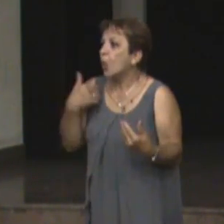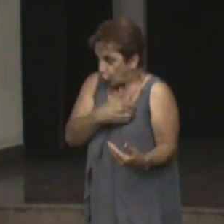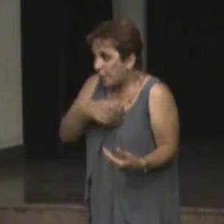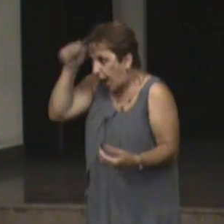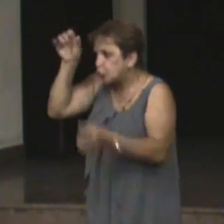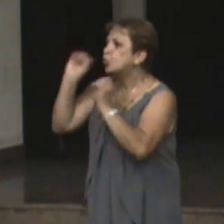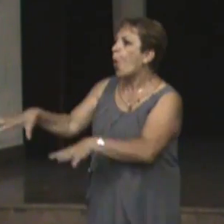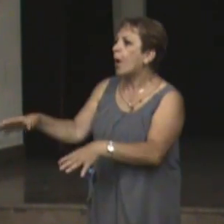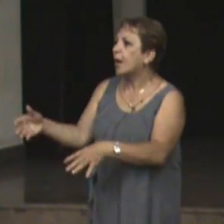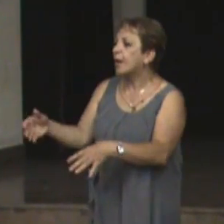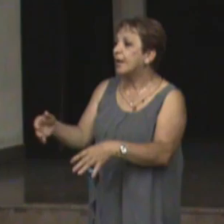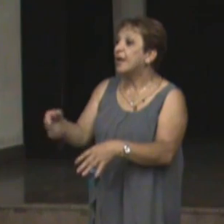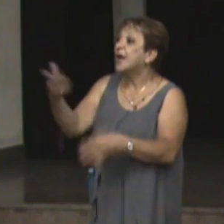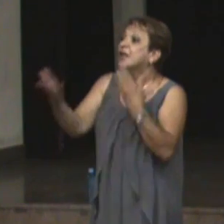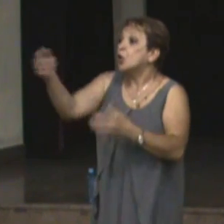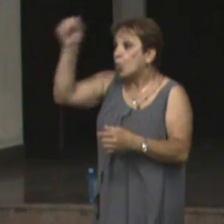Հրաժարվում ենք Աստծո